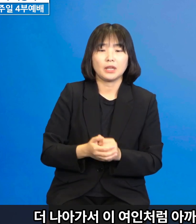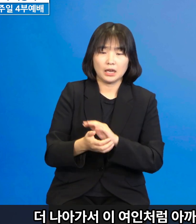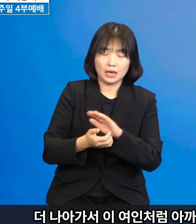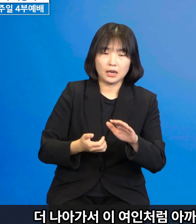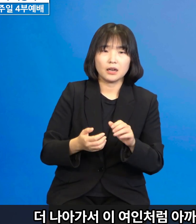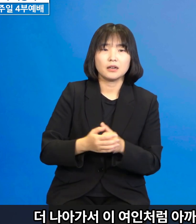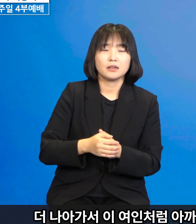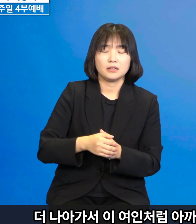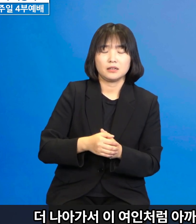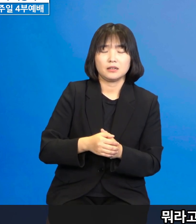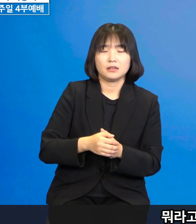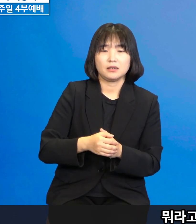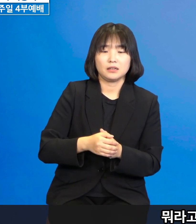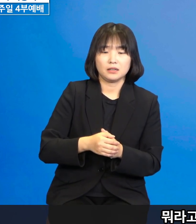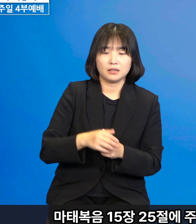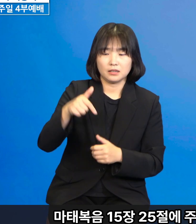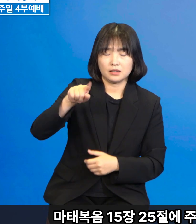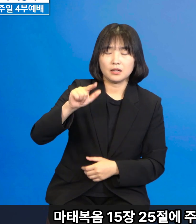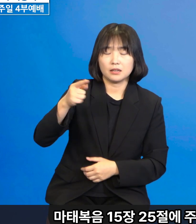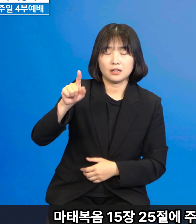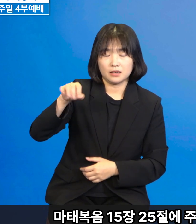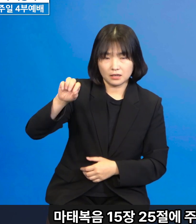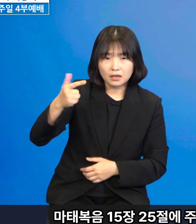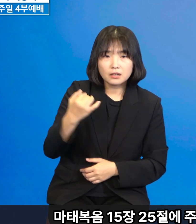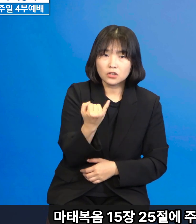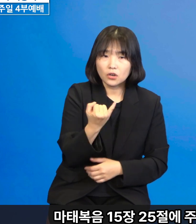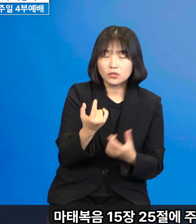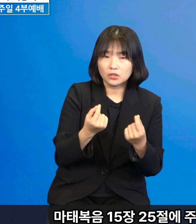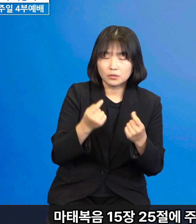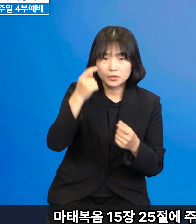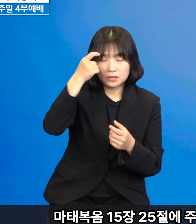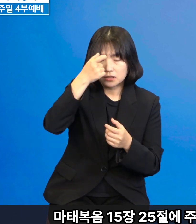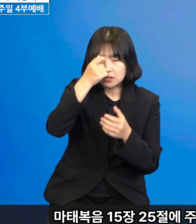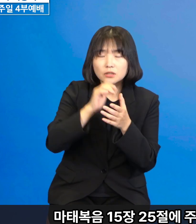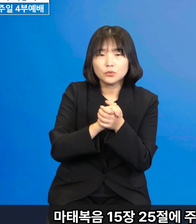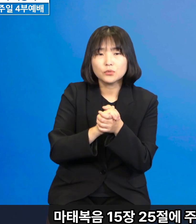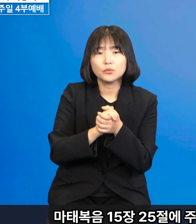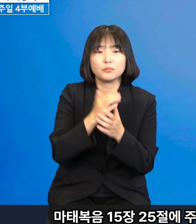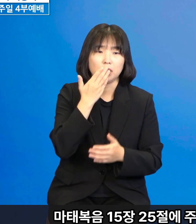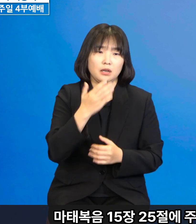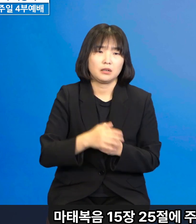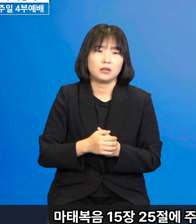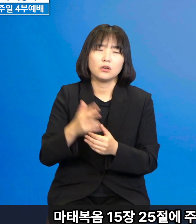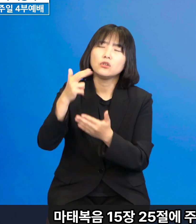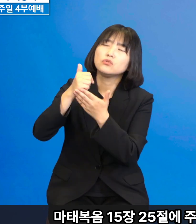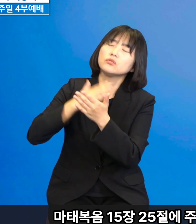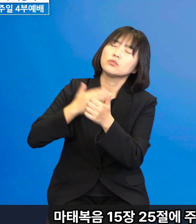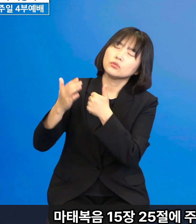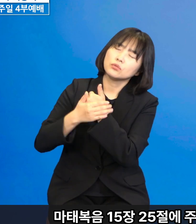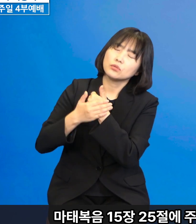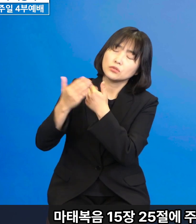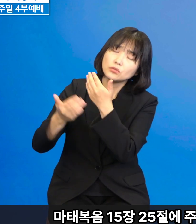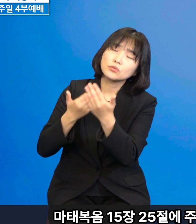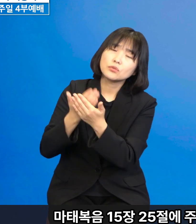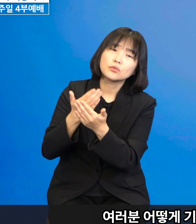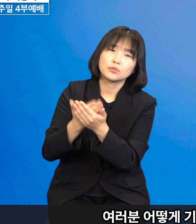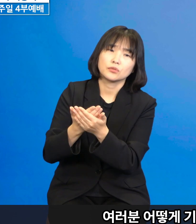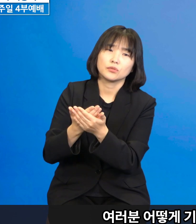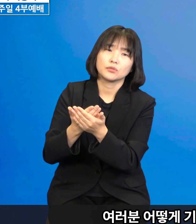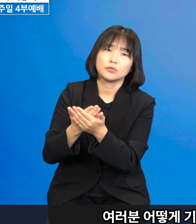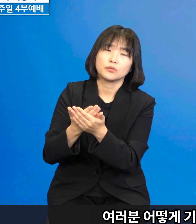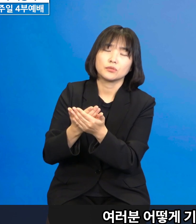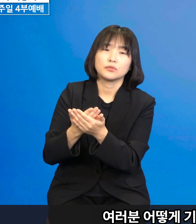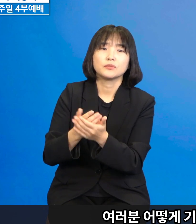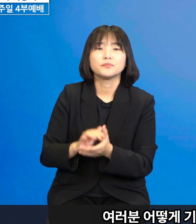가나안 여인처럼 기도할 수 있어요. 뭐라고 되어 있죠? 마태복음 15장 25절에 주여 저를 도우소서. 어렵지 않죠?